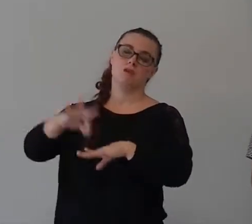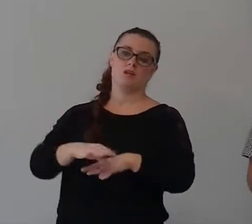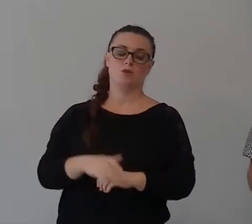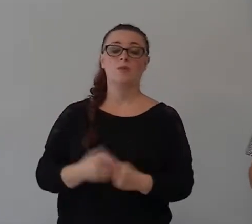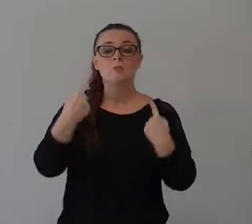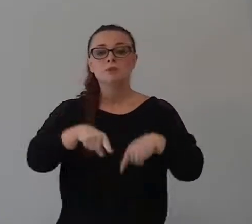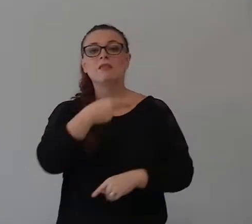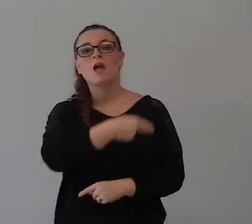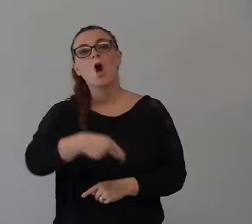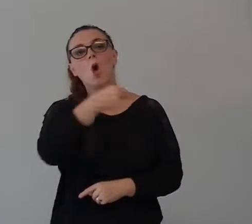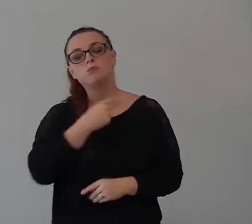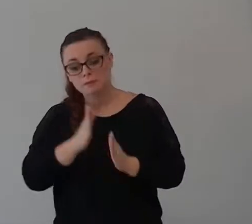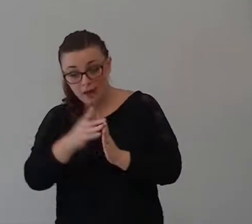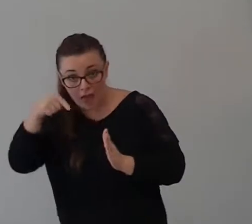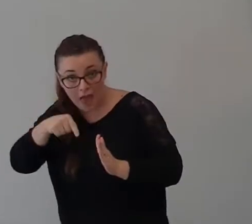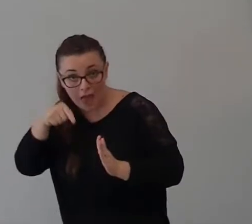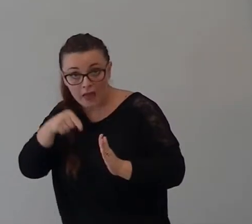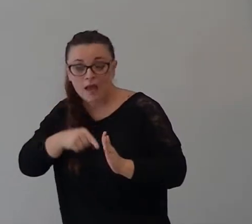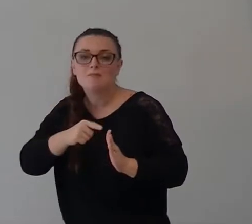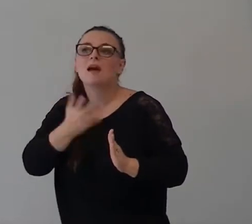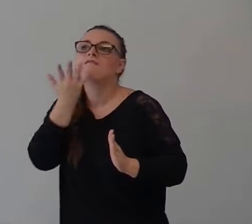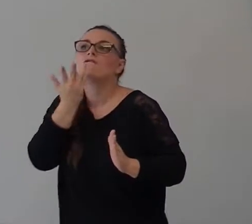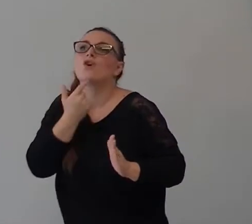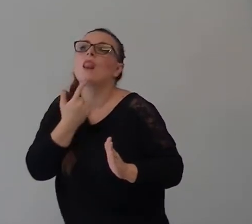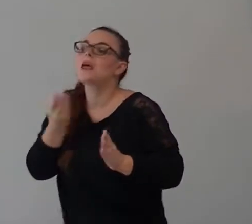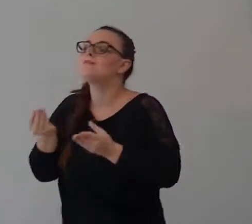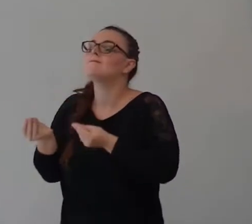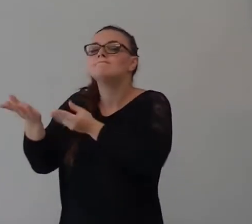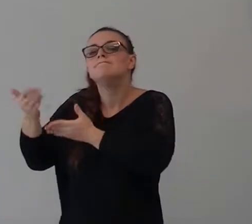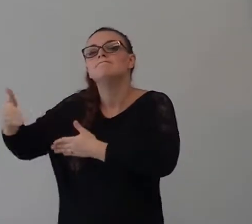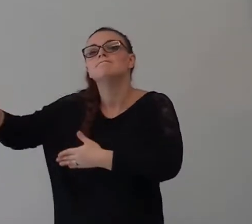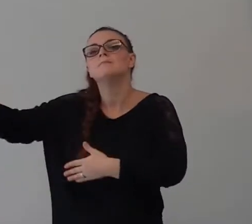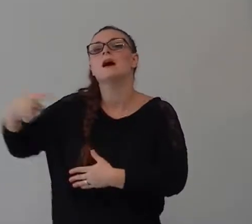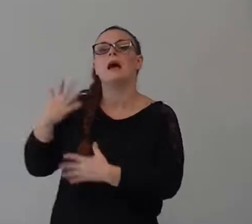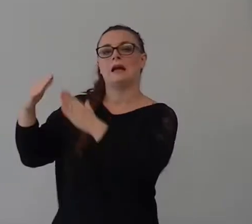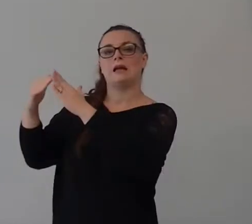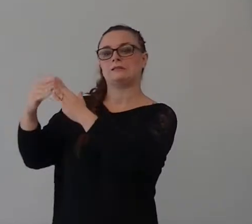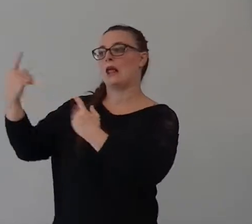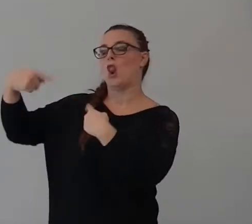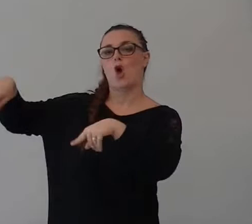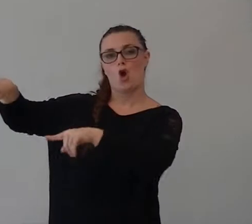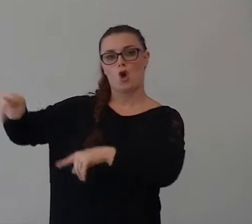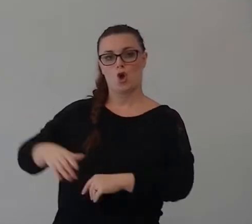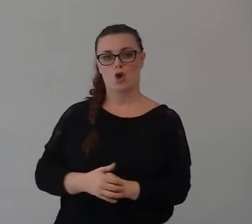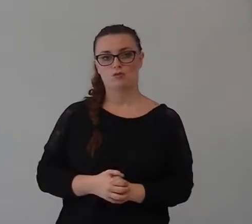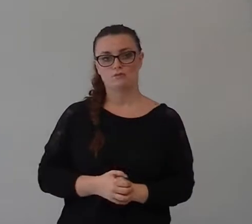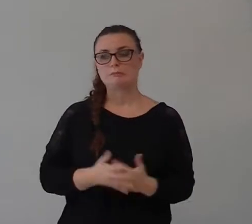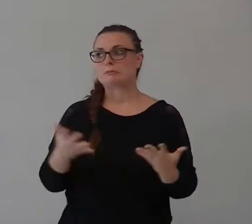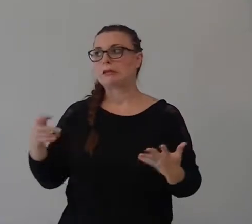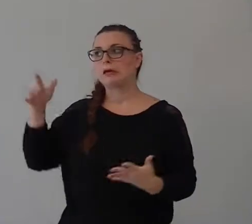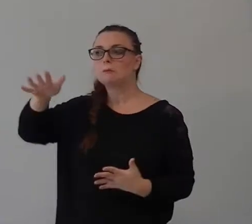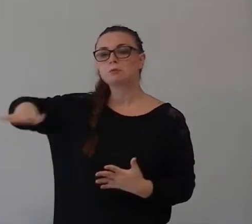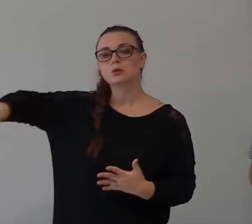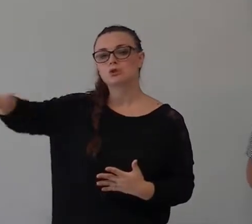preghiera cercando di rispedirle a Moab, in un posto dove c'erano i pagani, per cui